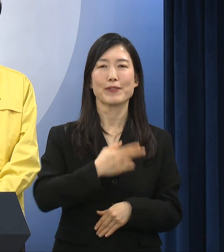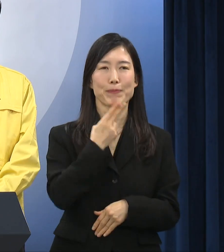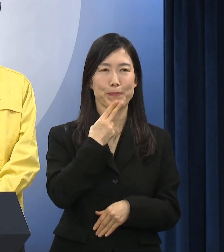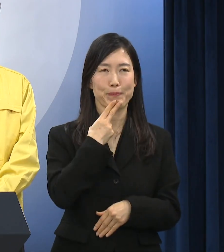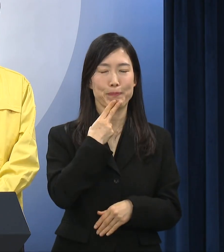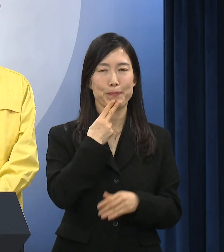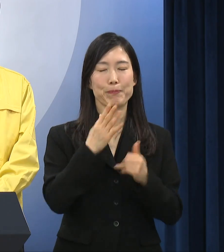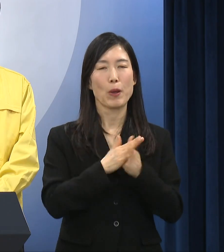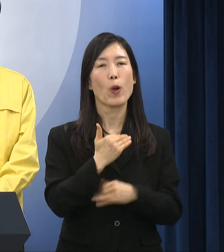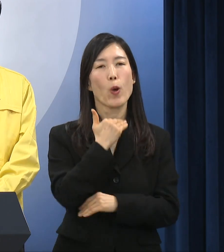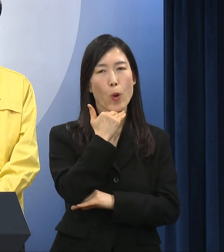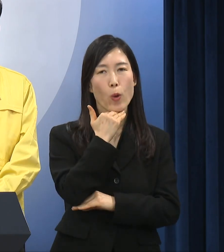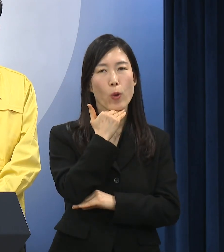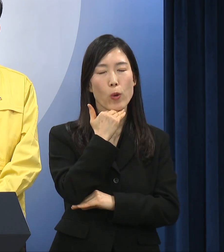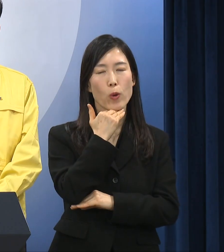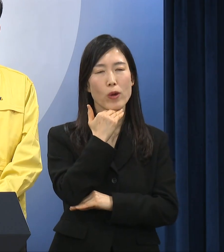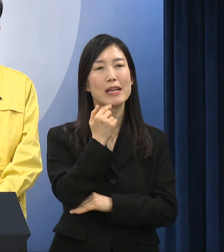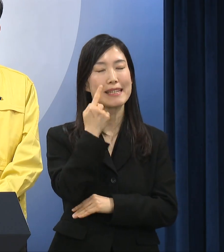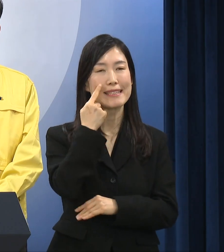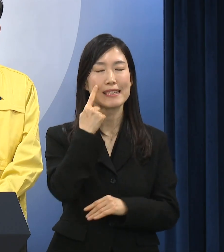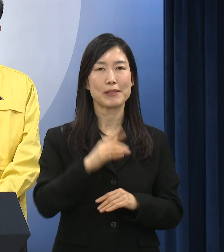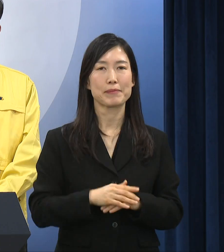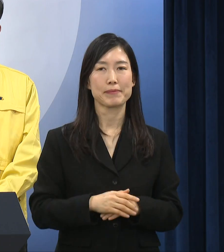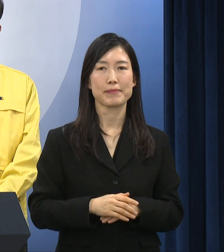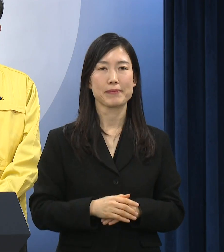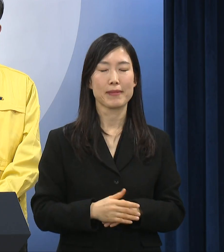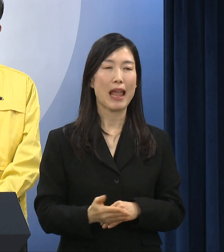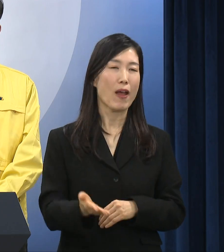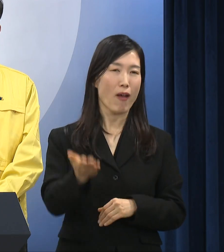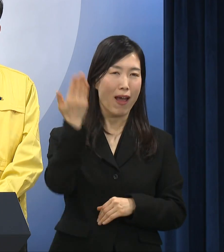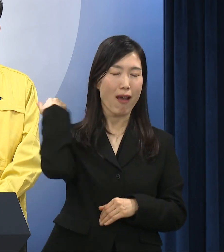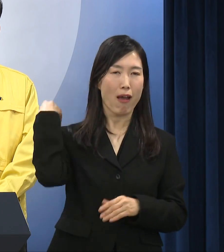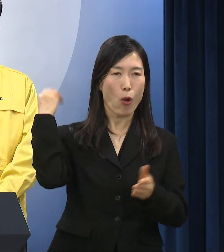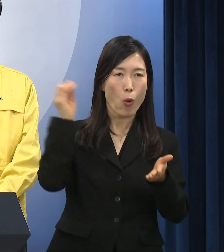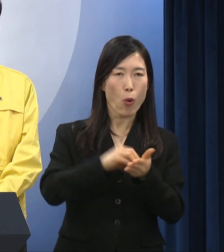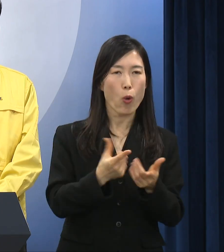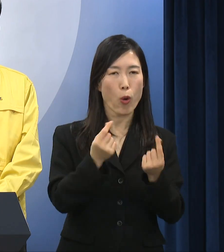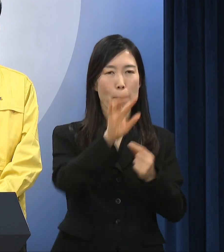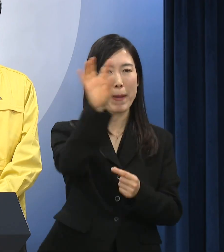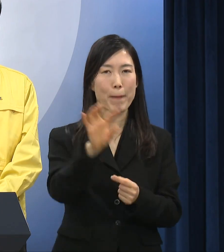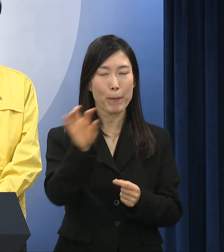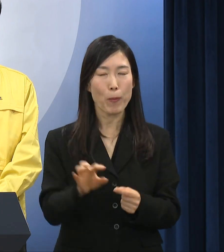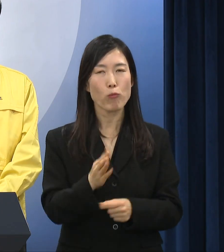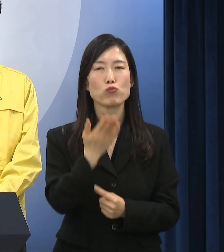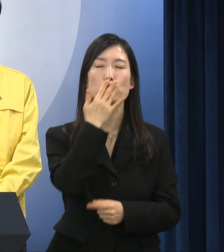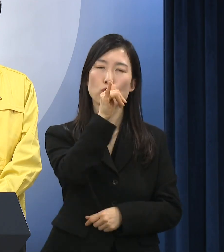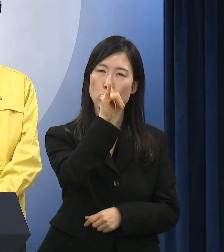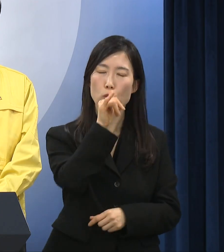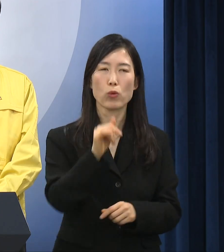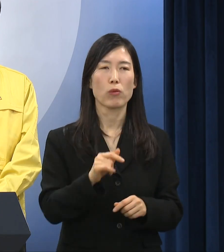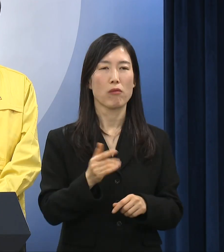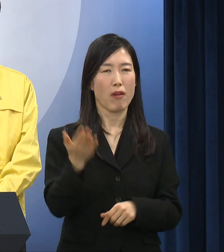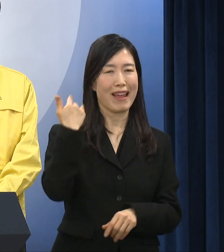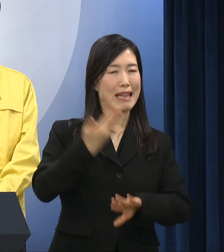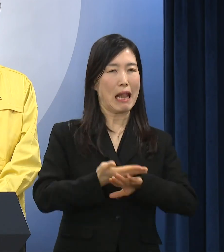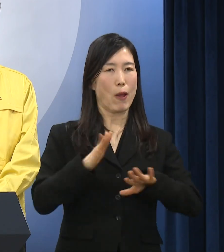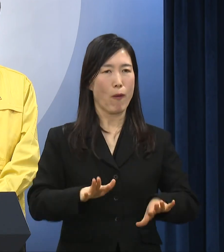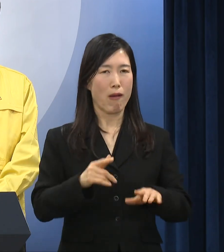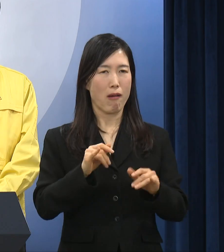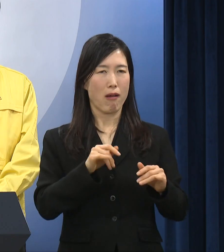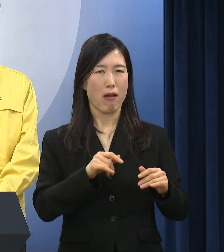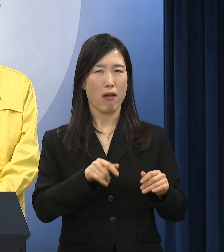더 지켜봐야 할 것 같습니다. 과거와 같은 패턴으로 갈 수도 있고 조금 더 갈 수도 있고 하는 부분이